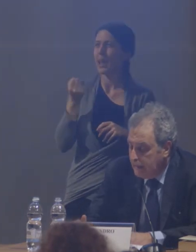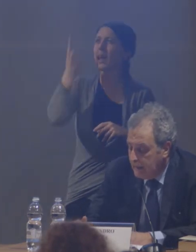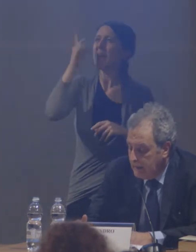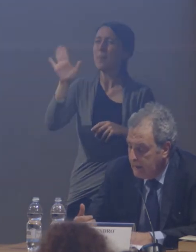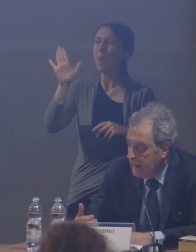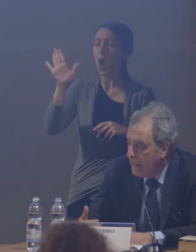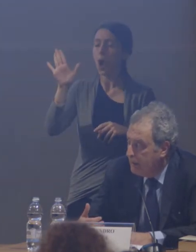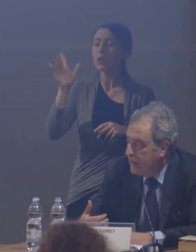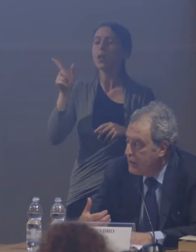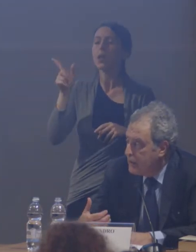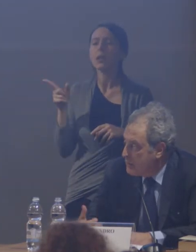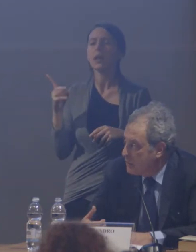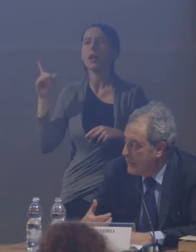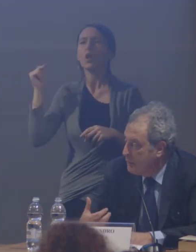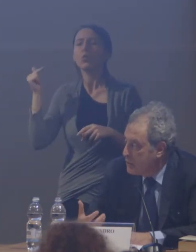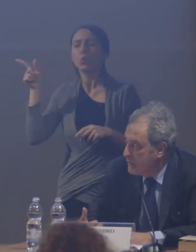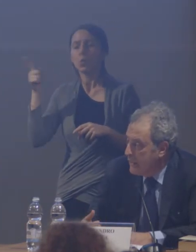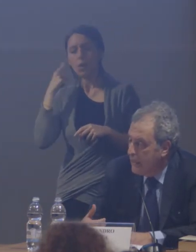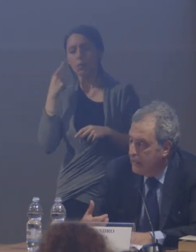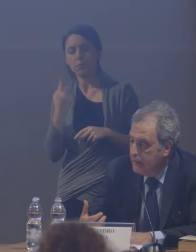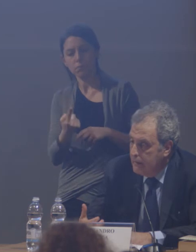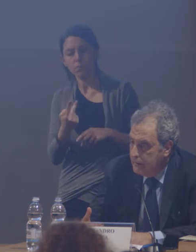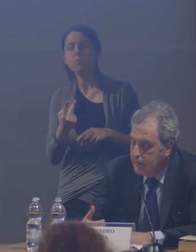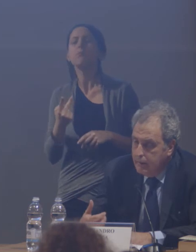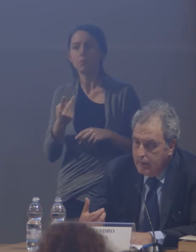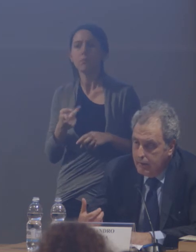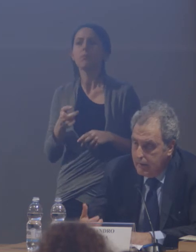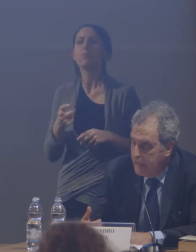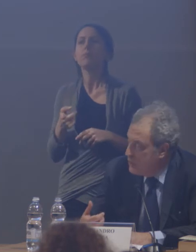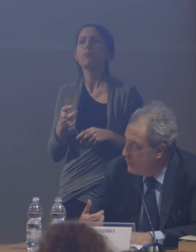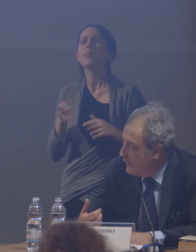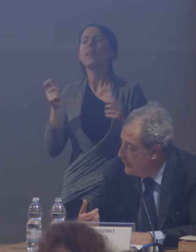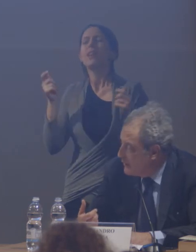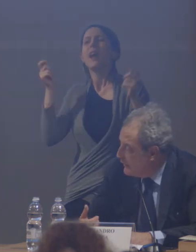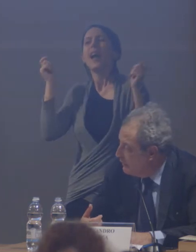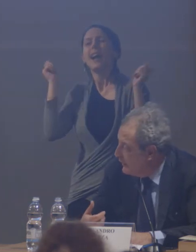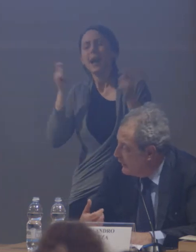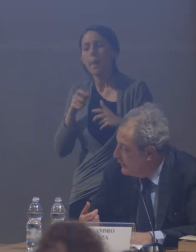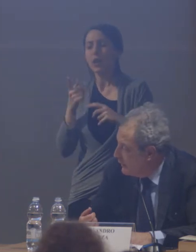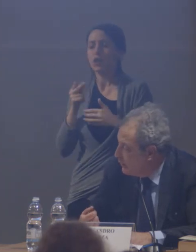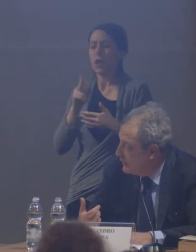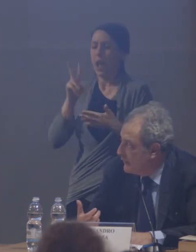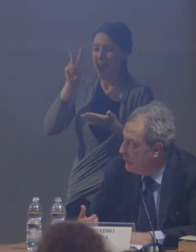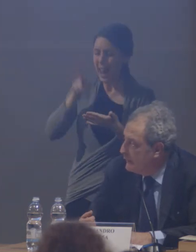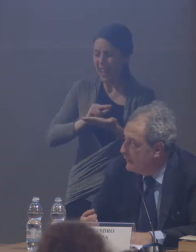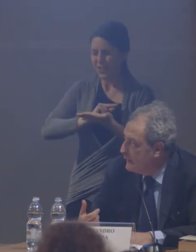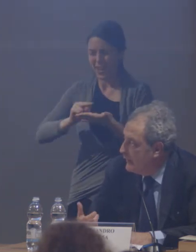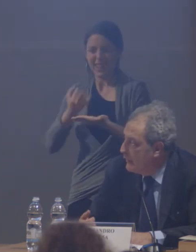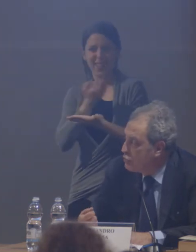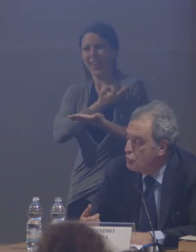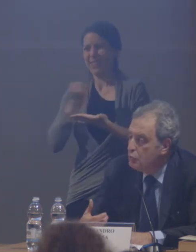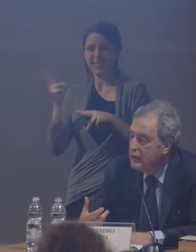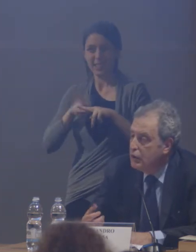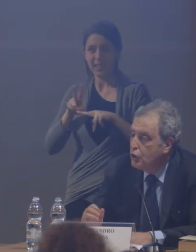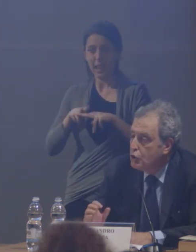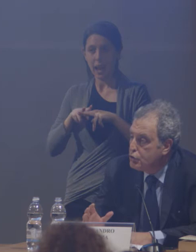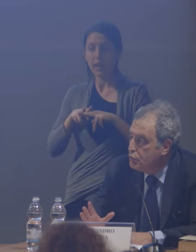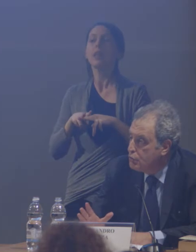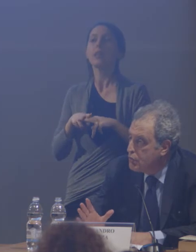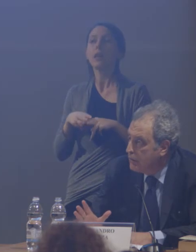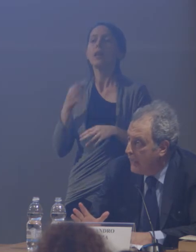che l'accesso, la capacità di leggere e scrivere correttamente in italiano sono un